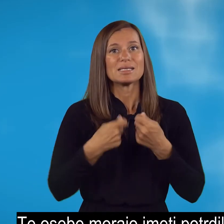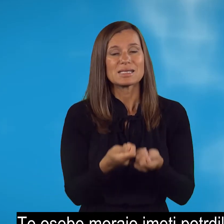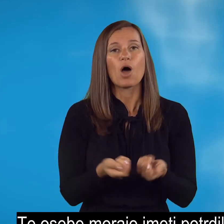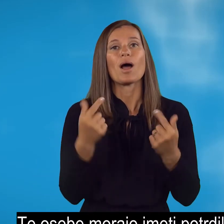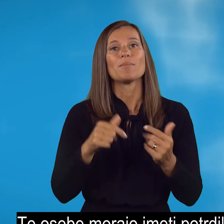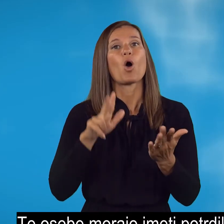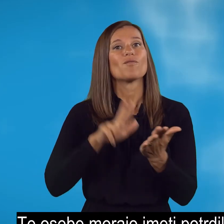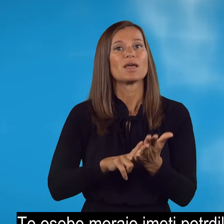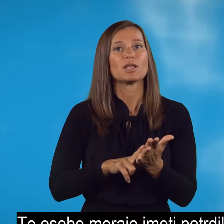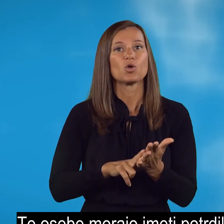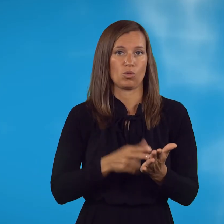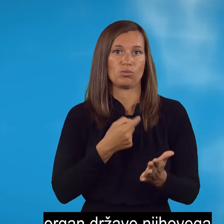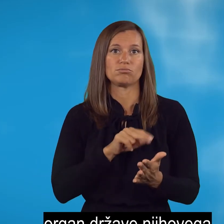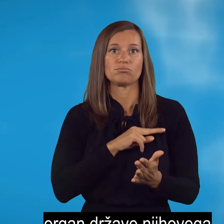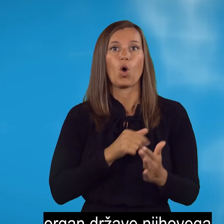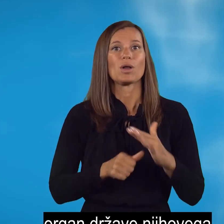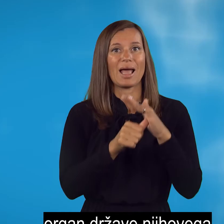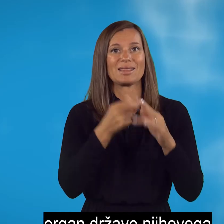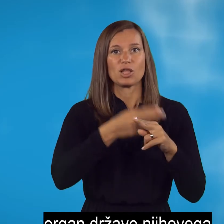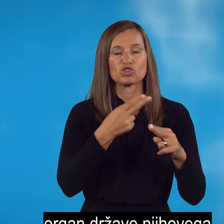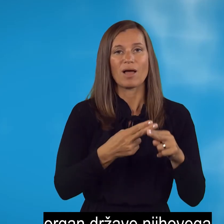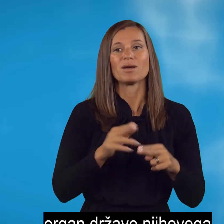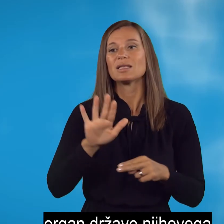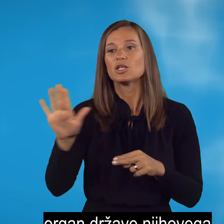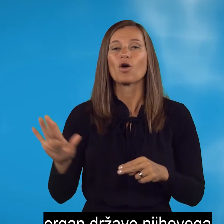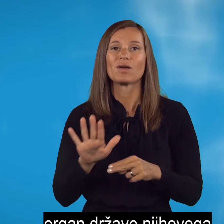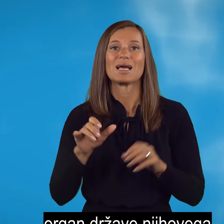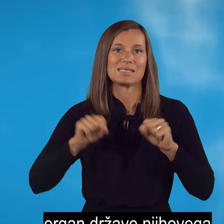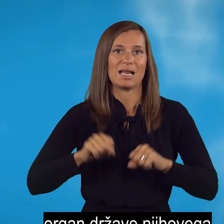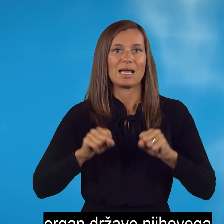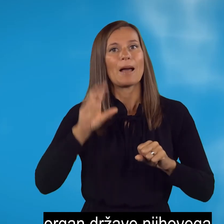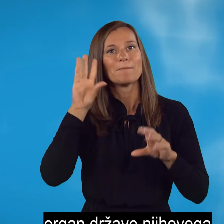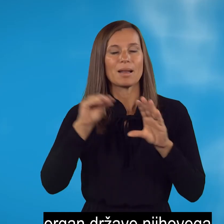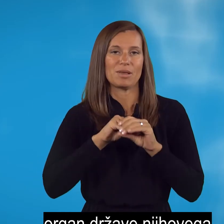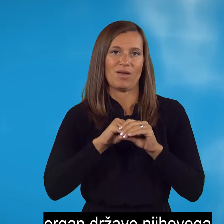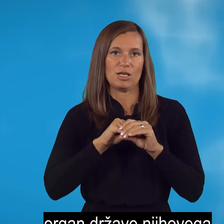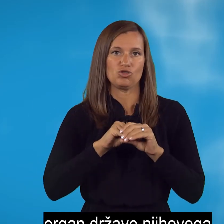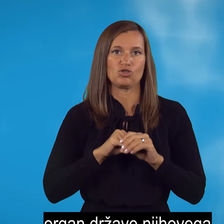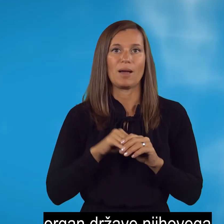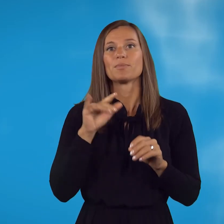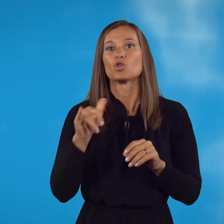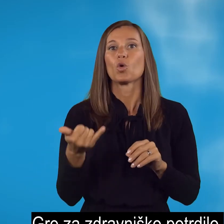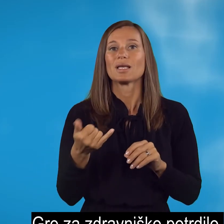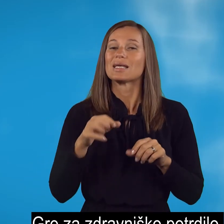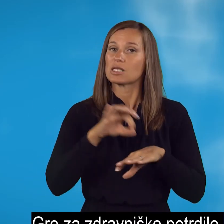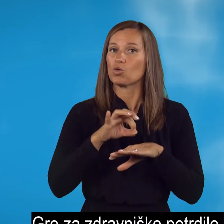ali overil pristojni organ države njihovega stalnega prebivališča. Gre za zdravniško